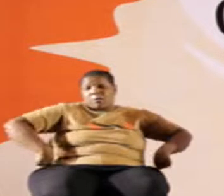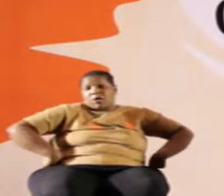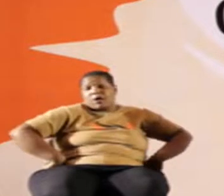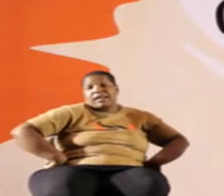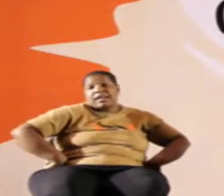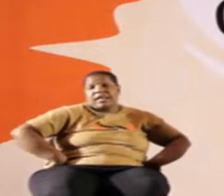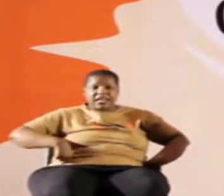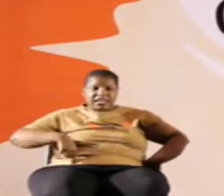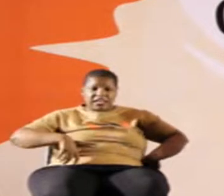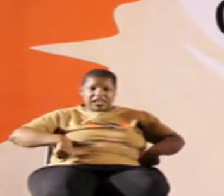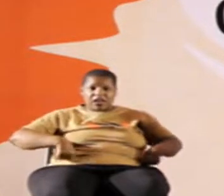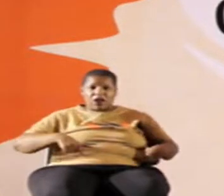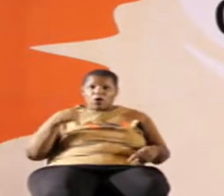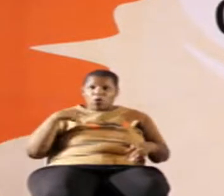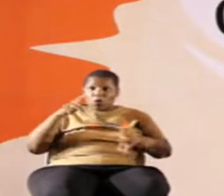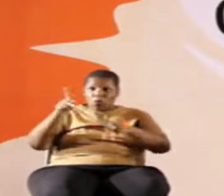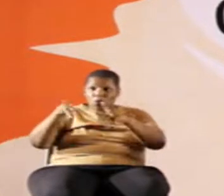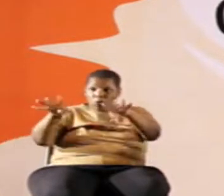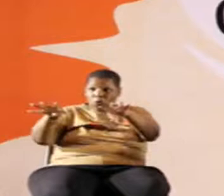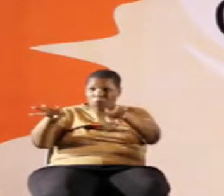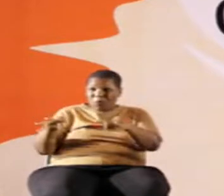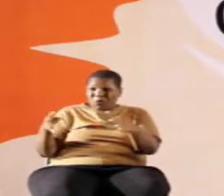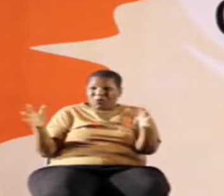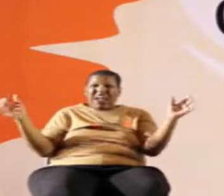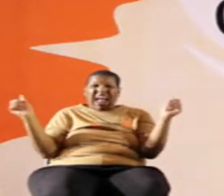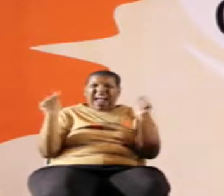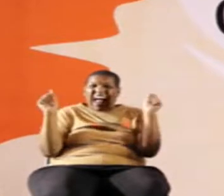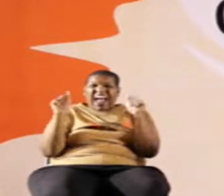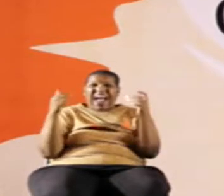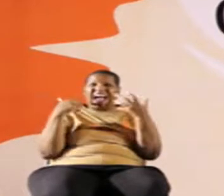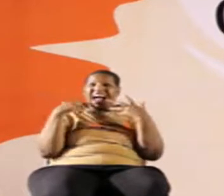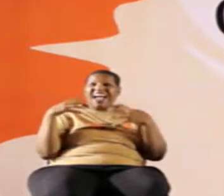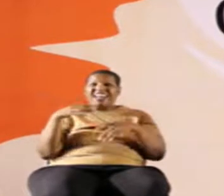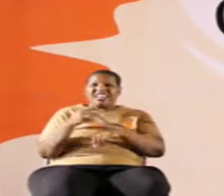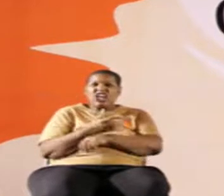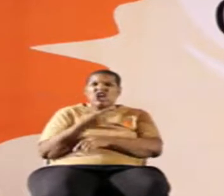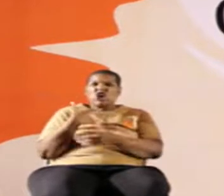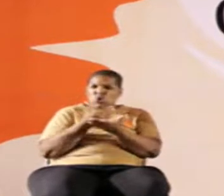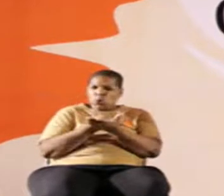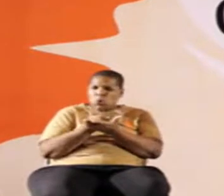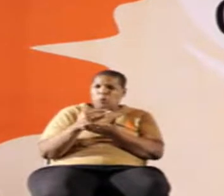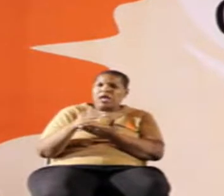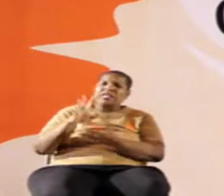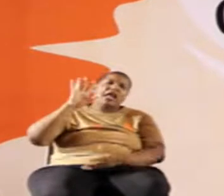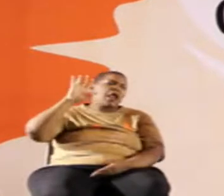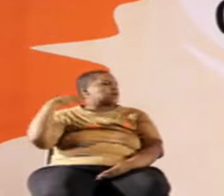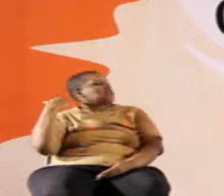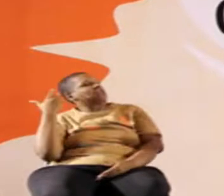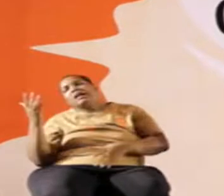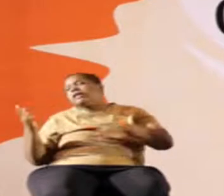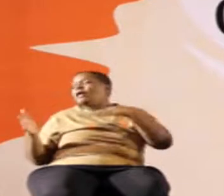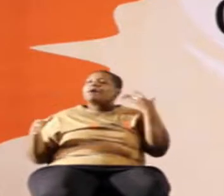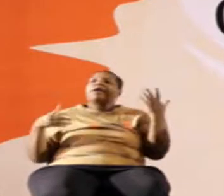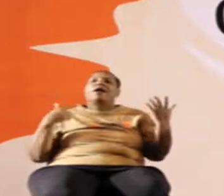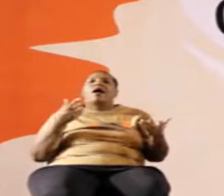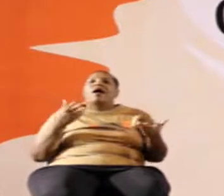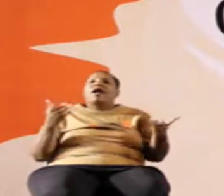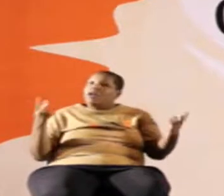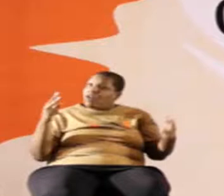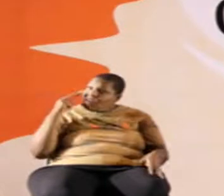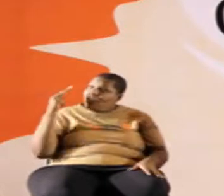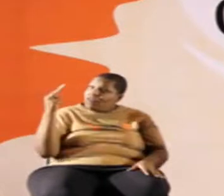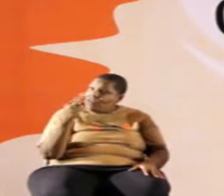assim. E o público vem ao delírio. E ela começa a dançar, joga a cabeça, o cabelo para trás, não sei o que. Vejam